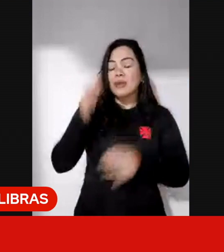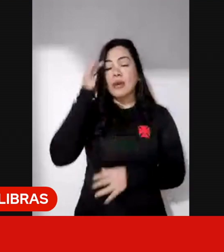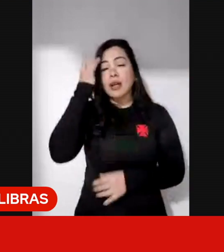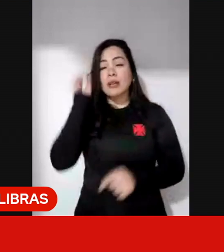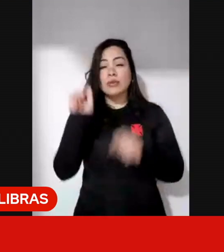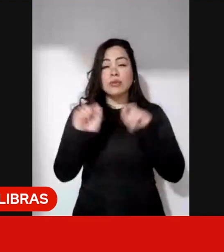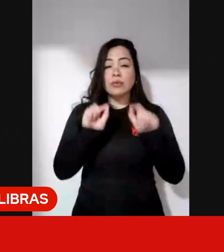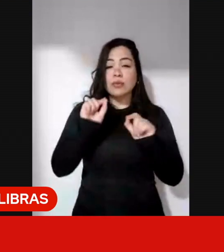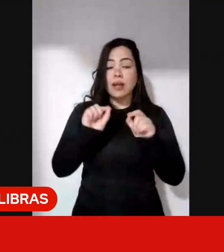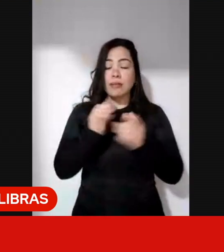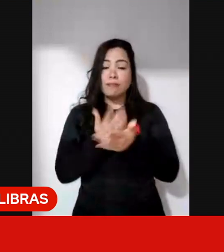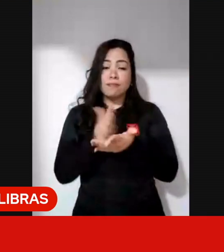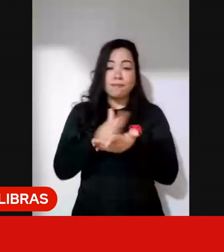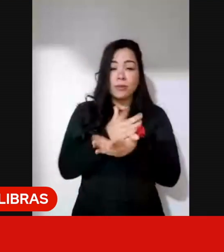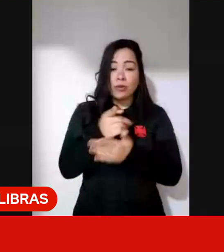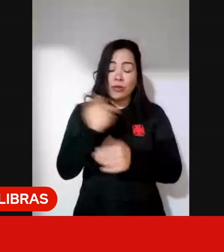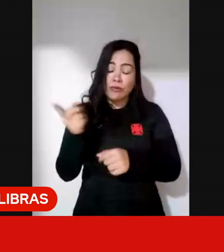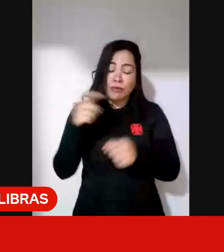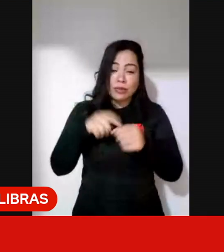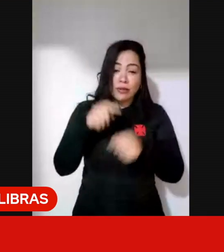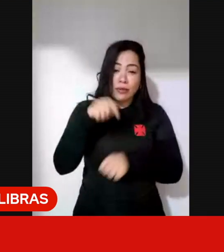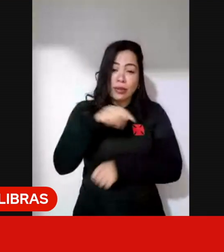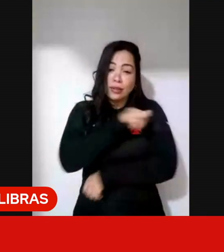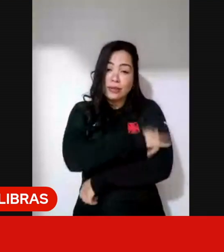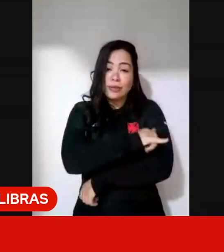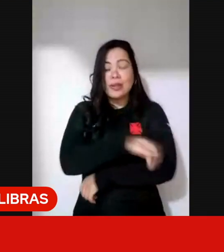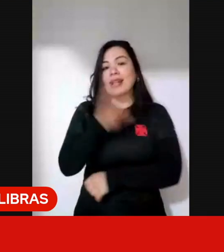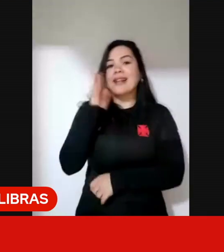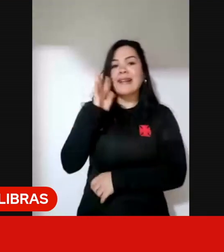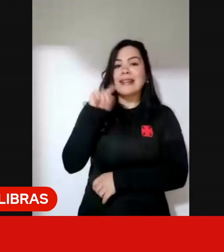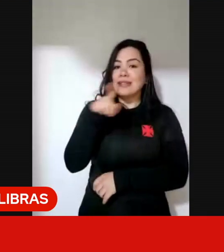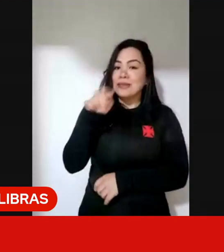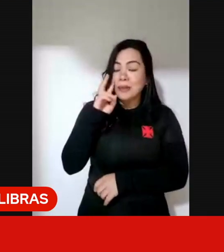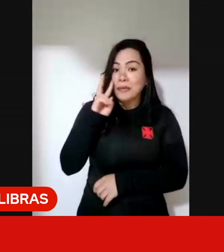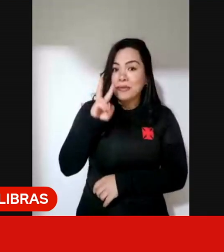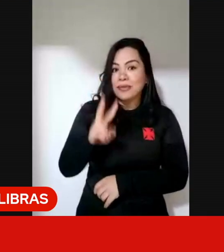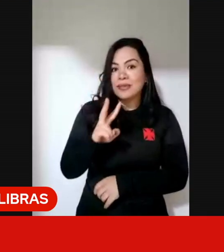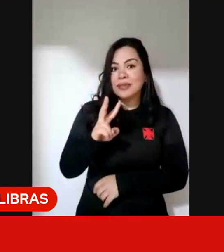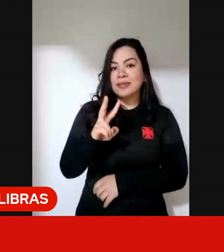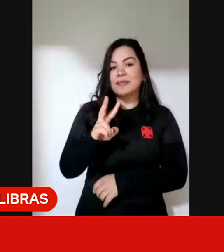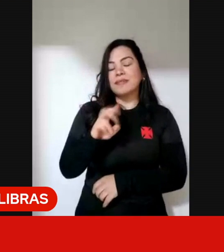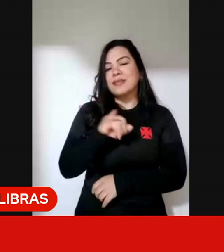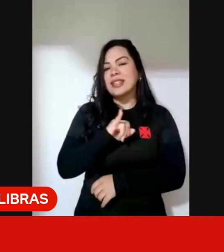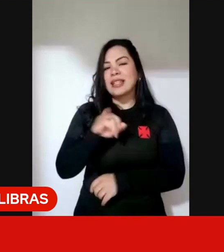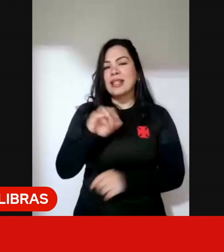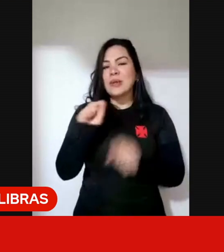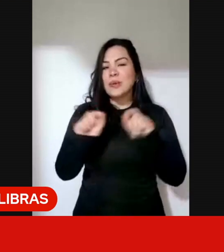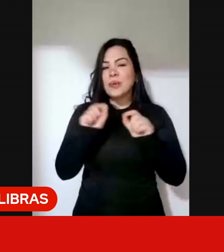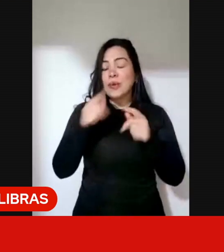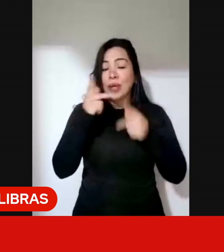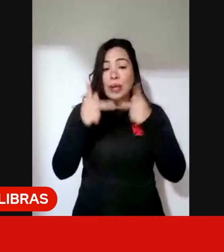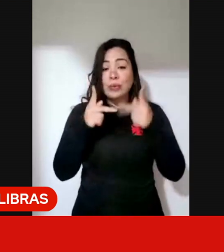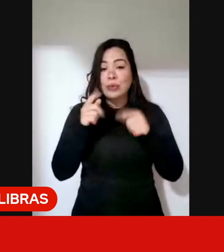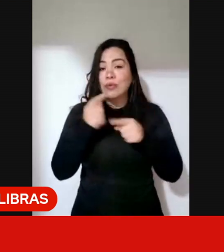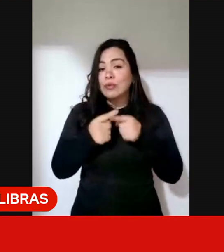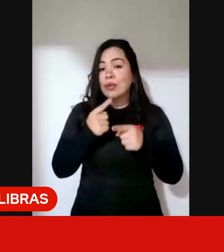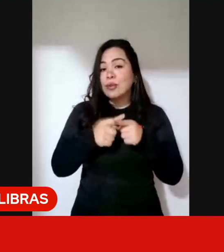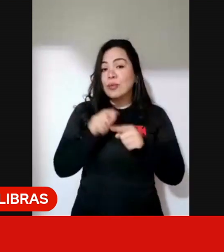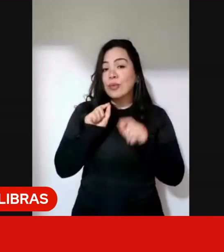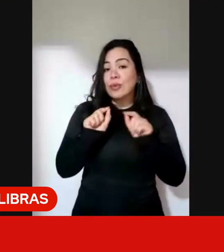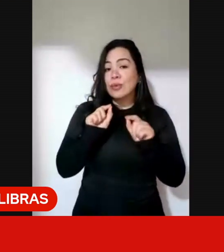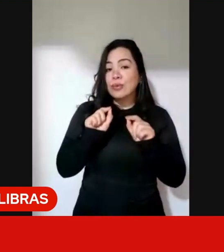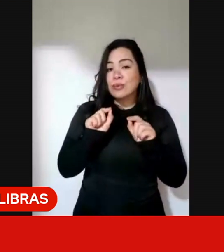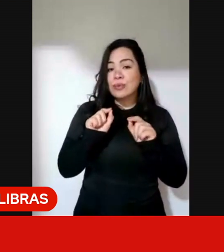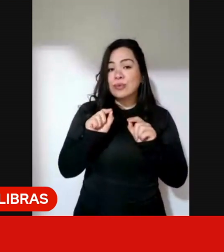de repente, quando você puder vir ao Rio, seria legal também se você fosse. E isso eu tô falando porque você, na